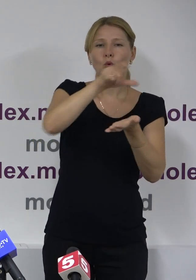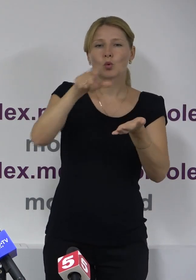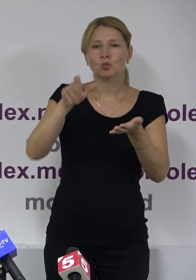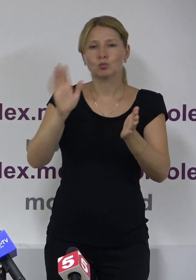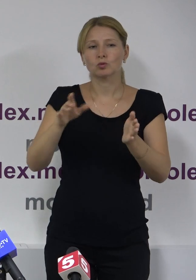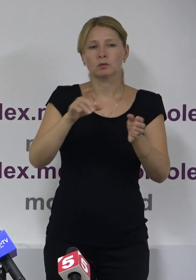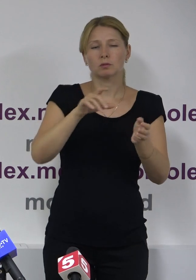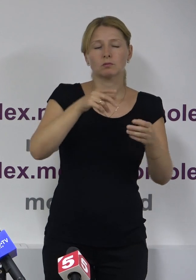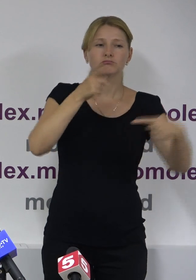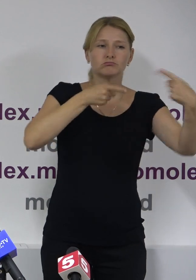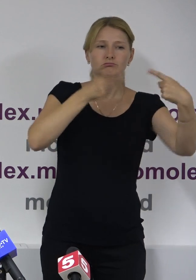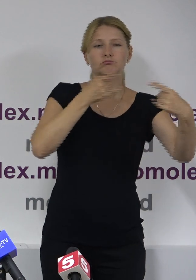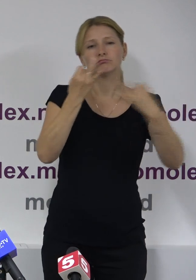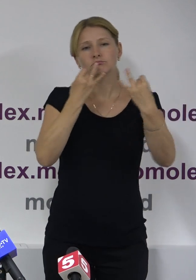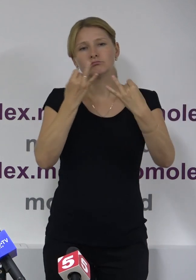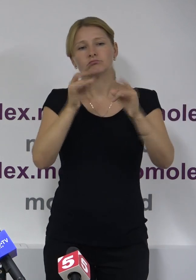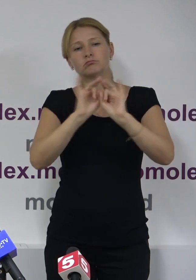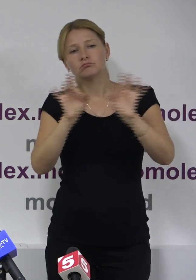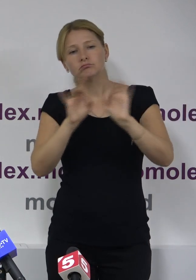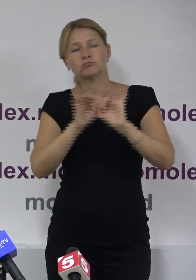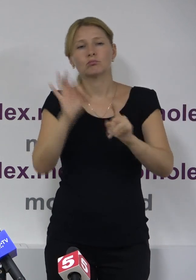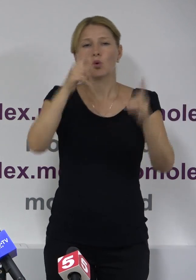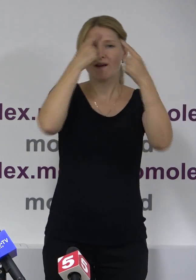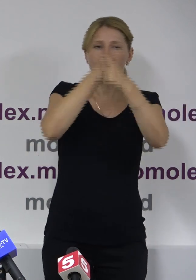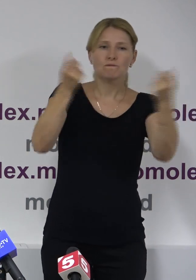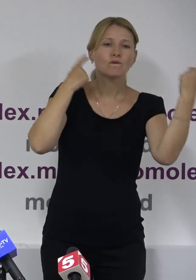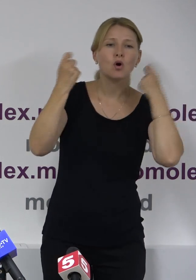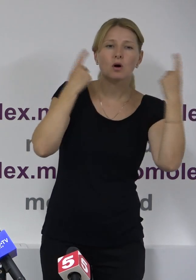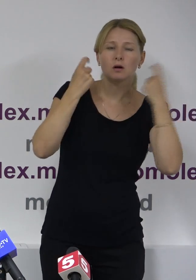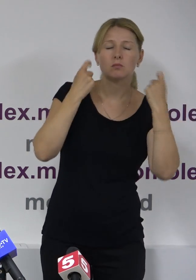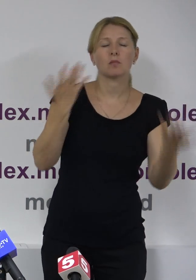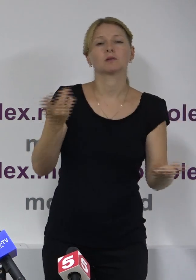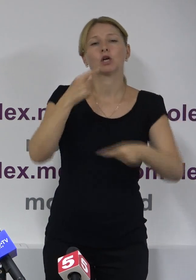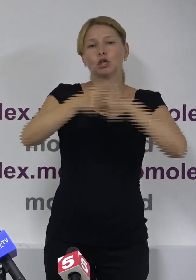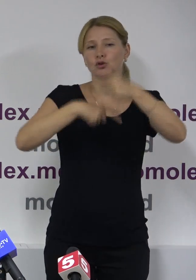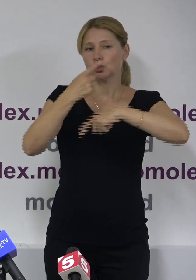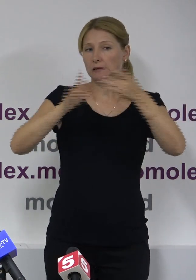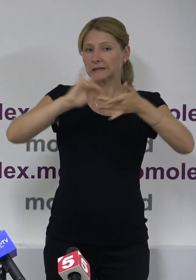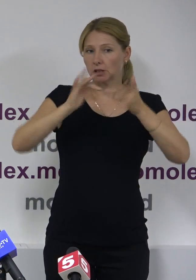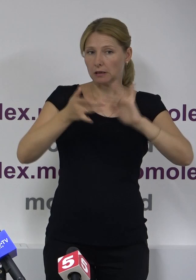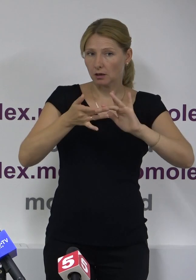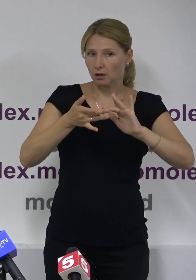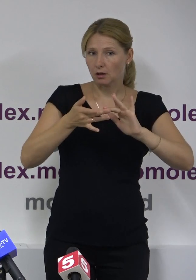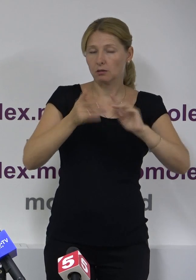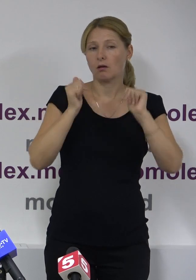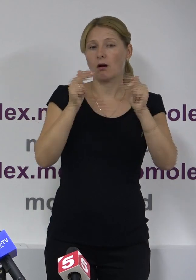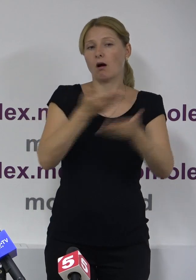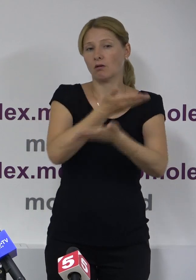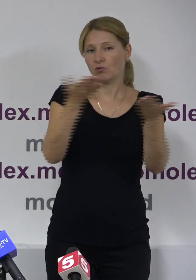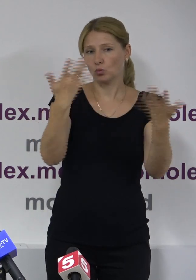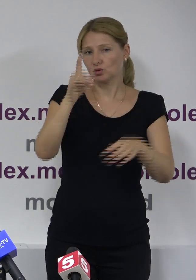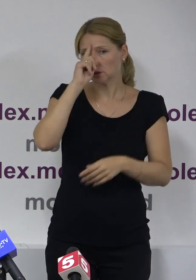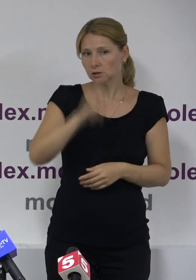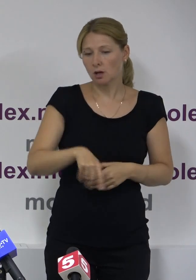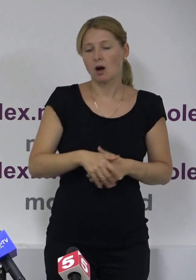vom avea și alte campanii de informare pe rețelele de socializare, așa cum în prezent ați observat,